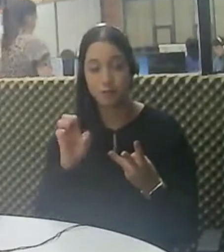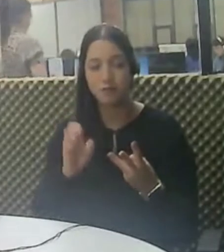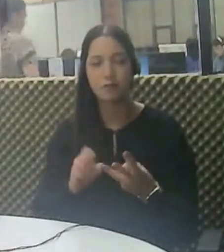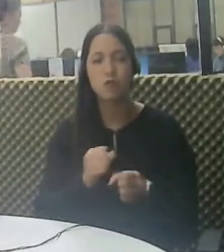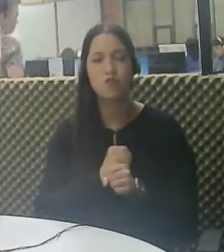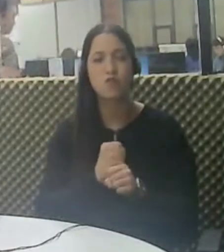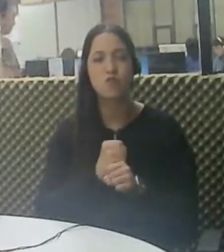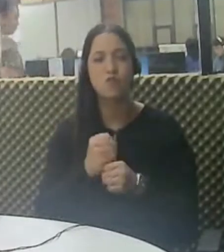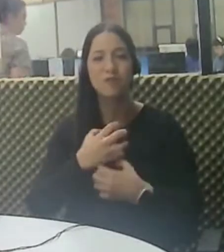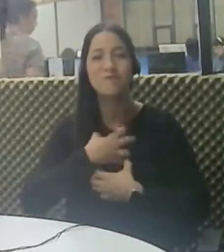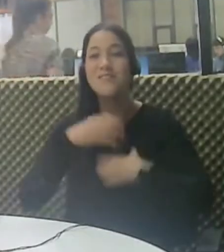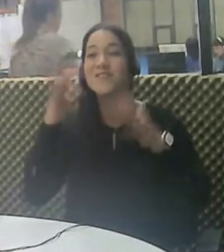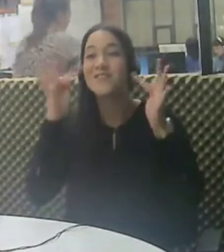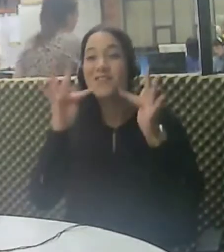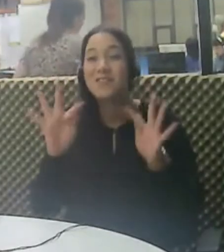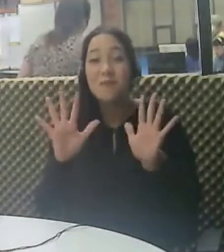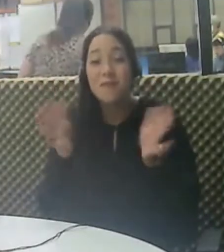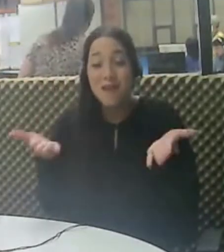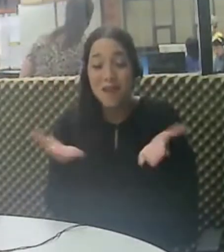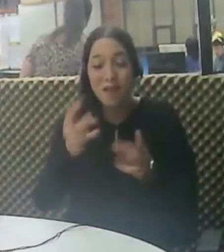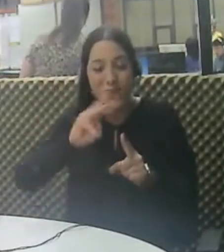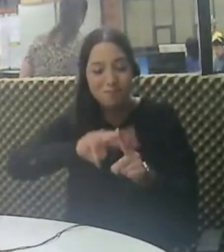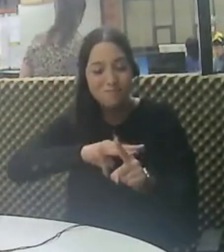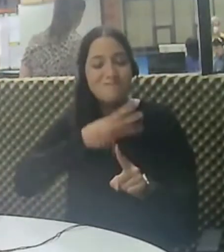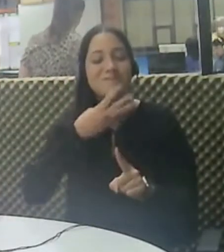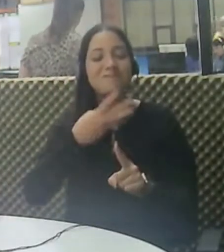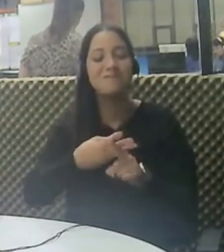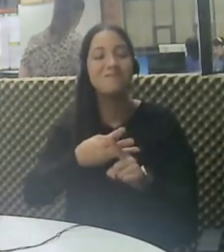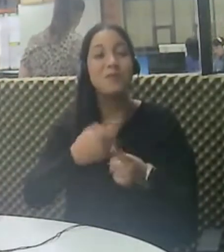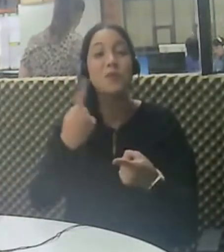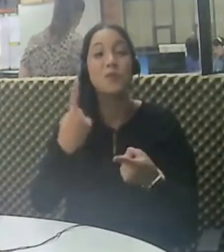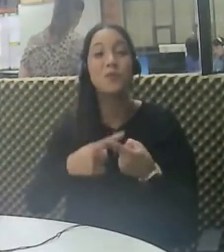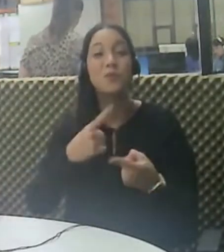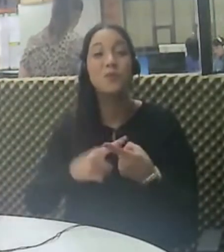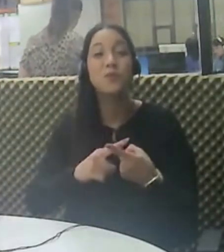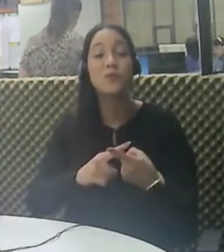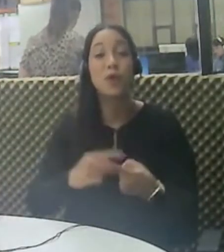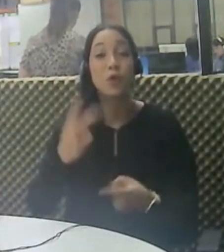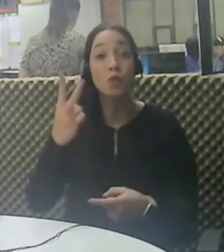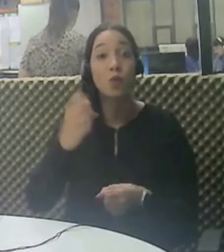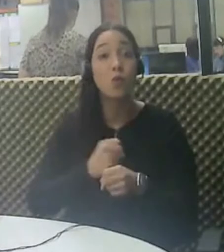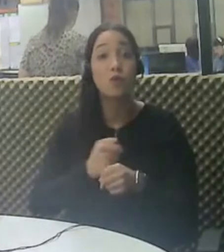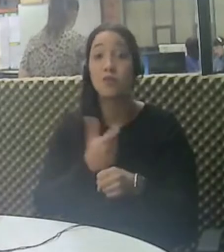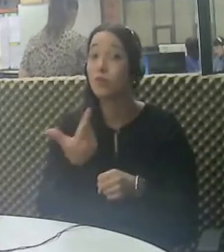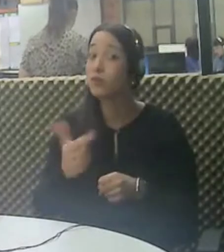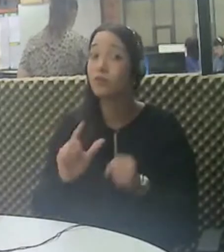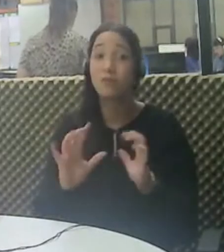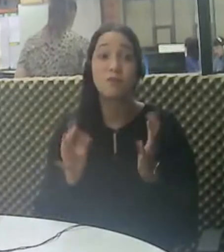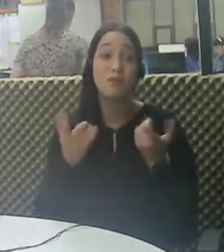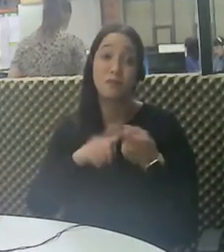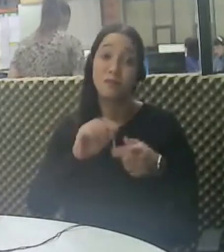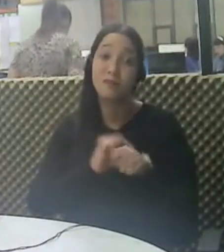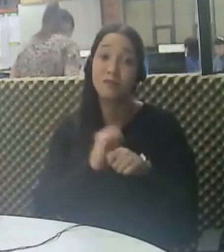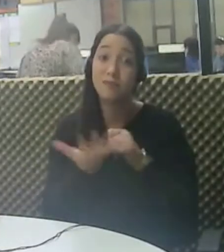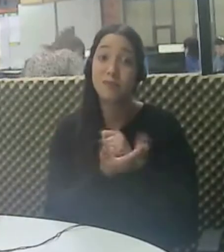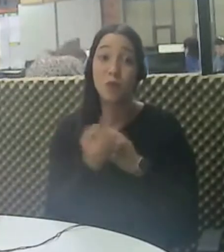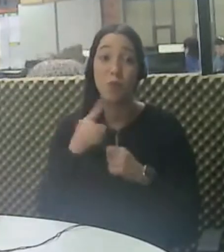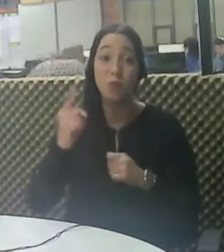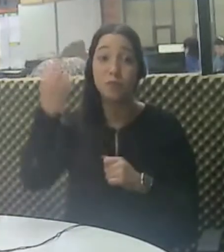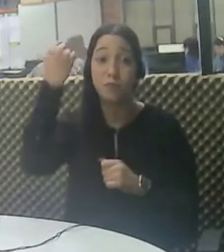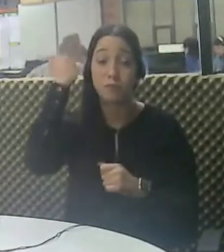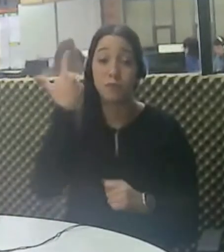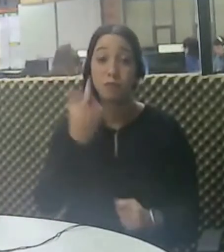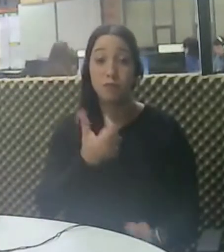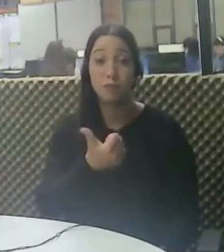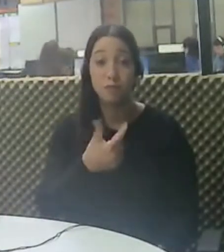era uma alegria, esse ano é uma alegria triplicada, porque foram dois anos sem festa, a nossa última festa foi em 2019